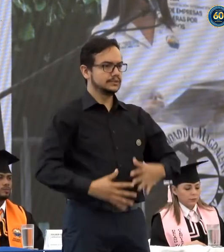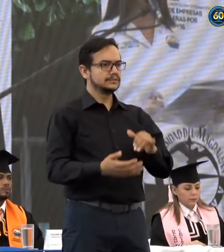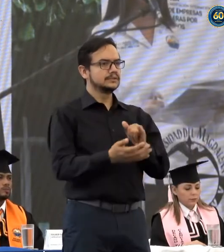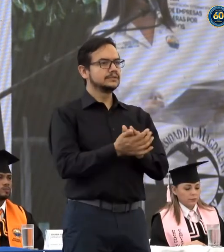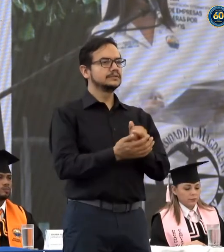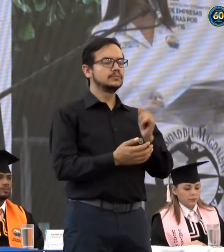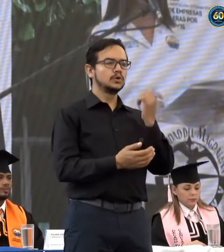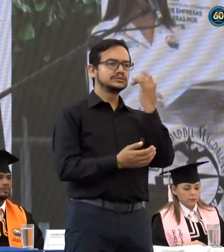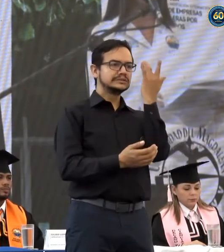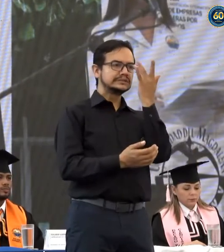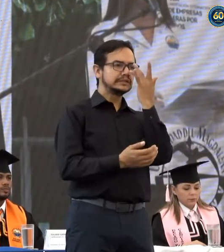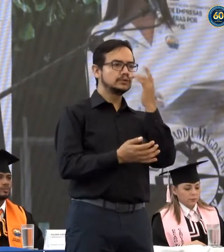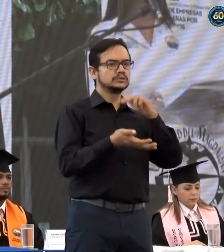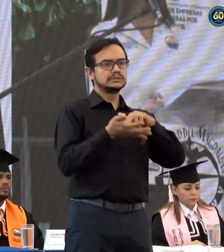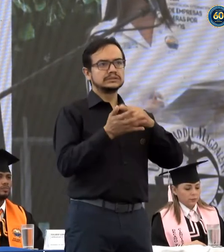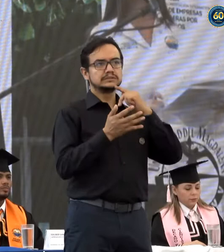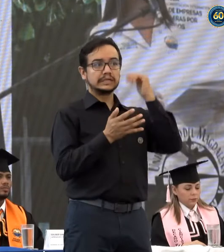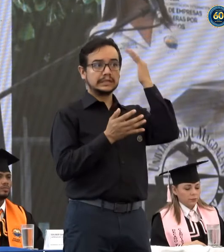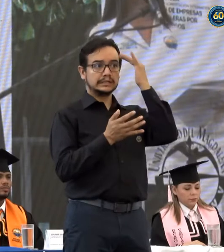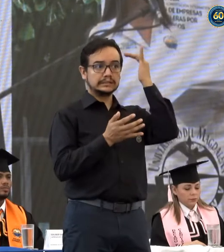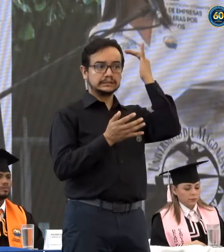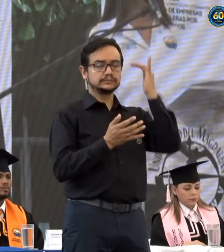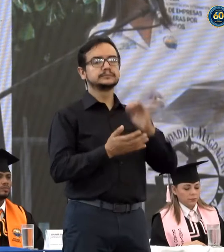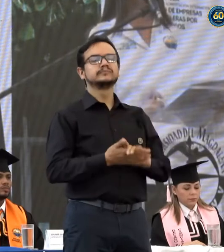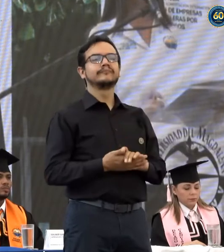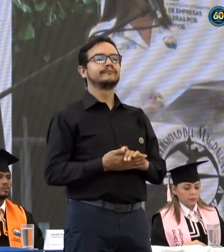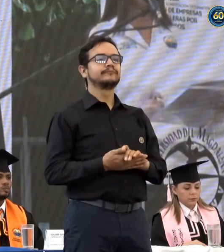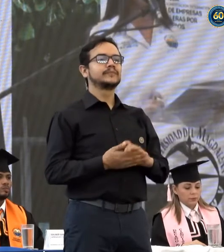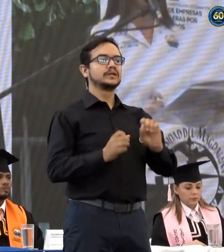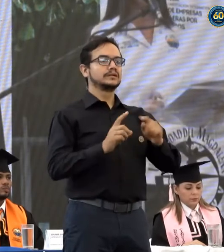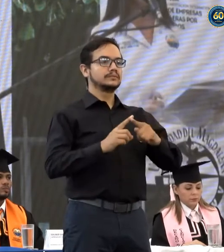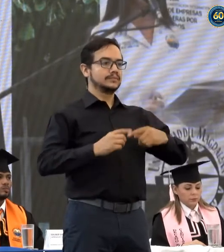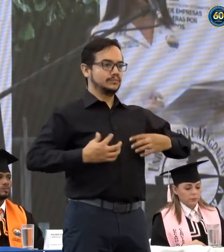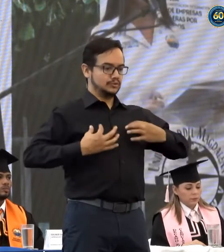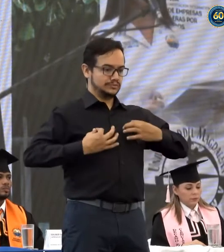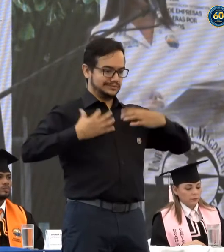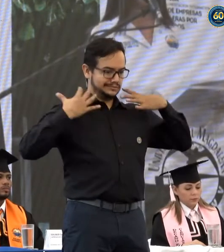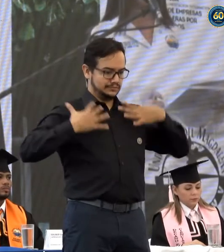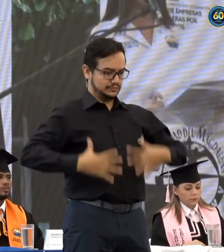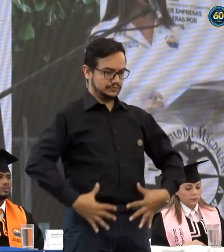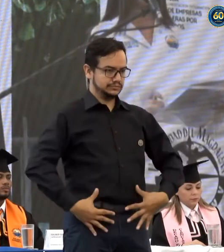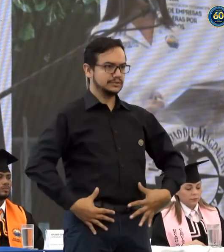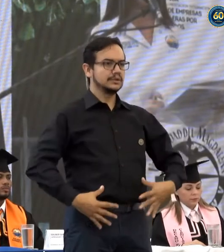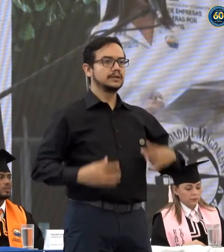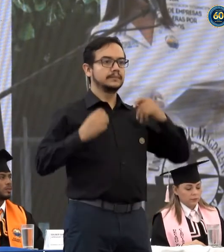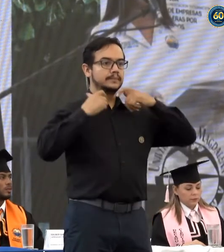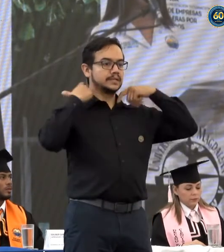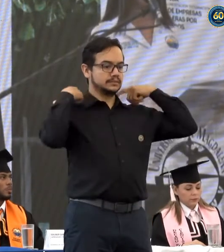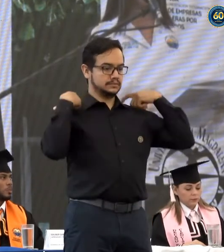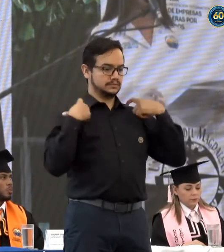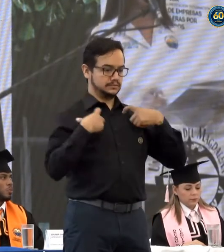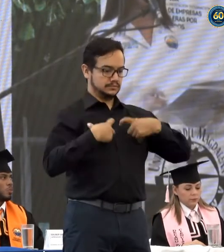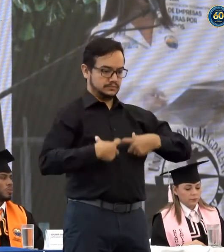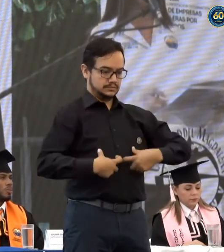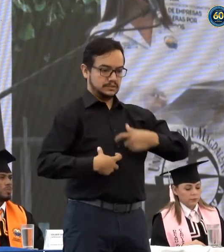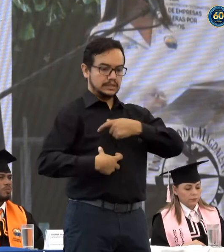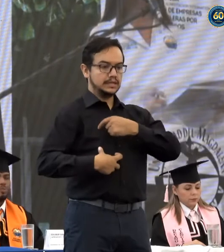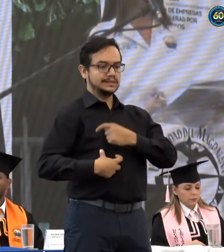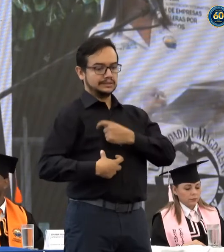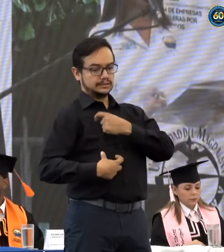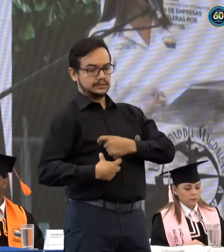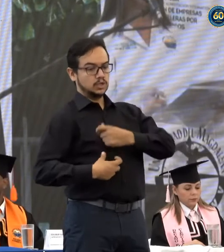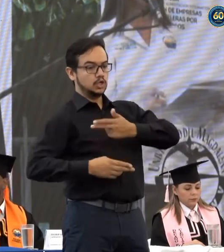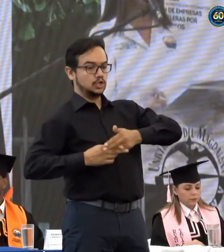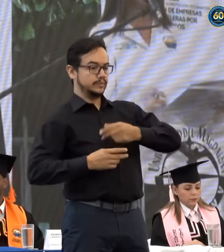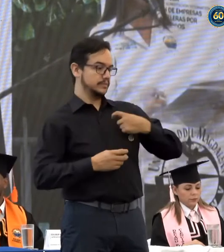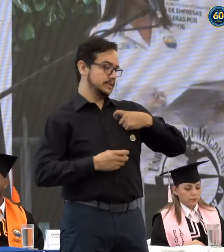académico que posee los siguientes distintivos la estola o banda que bordea el cuello y pecho marcada con el nombre del graduando y el programa